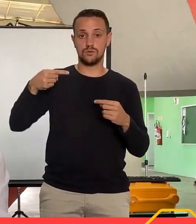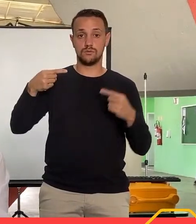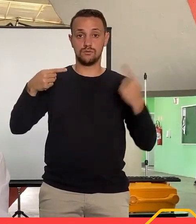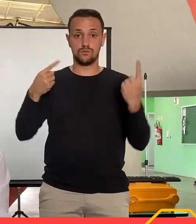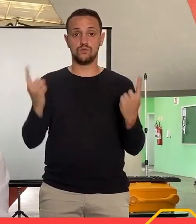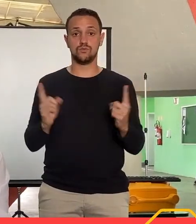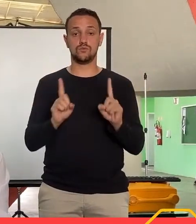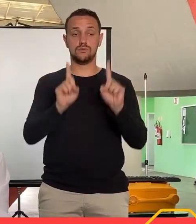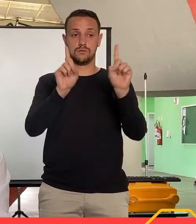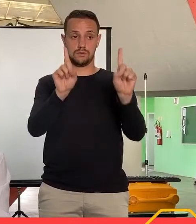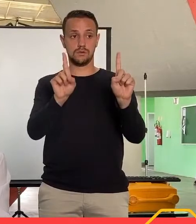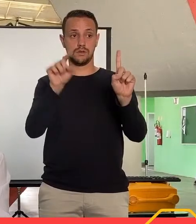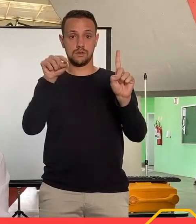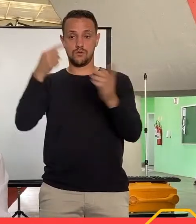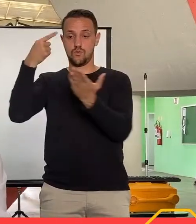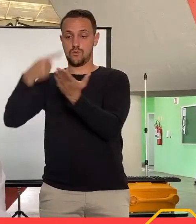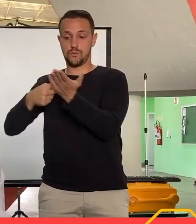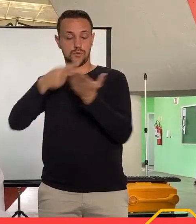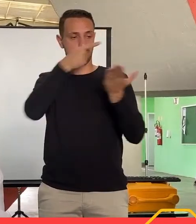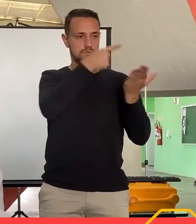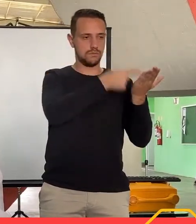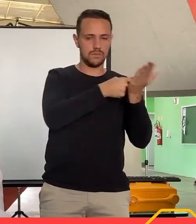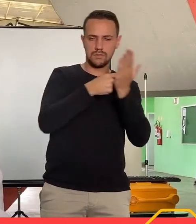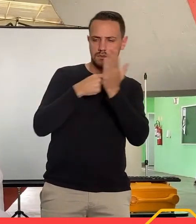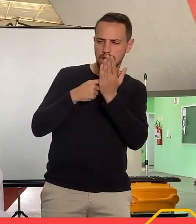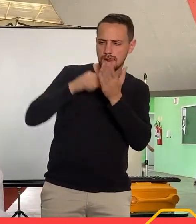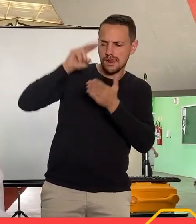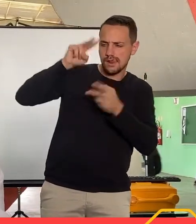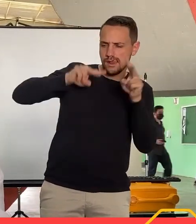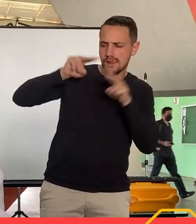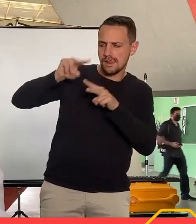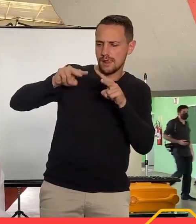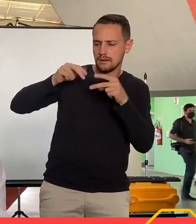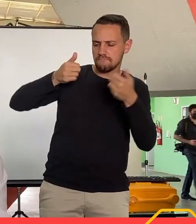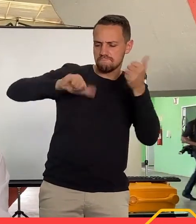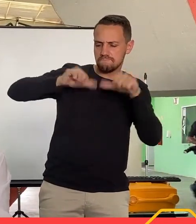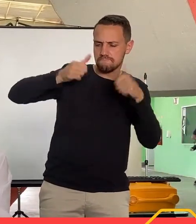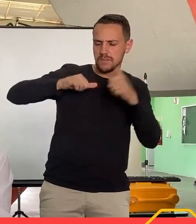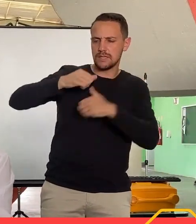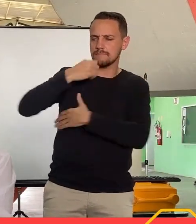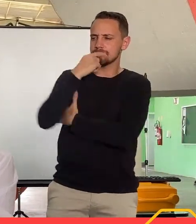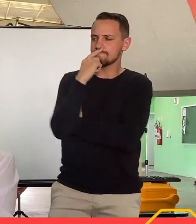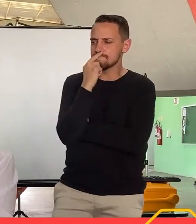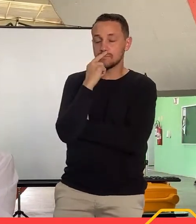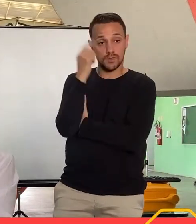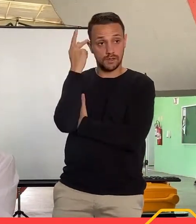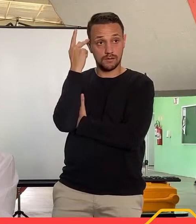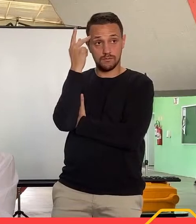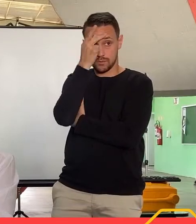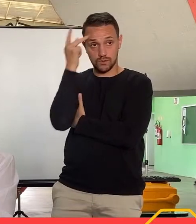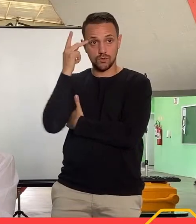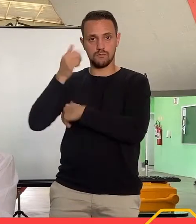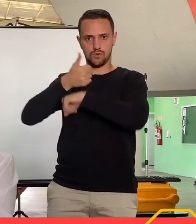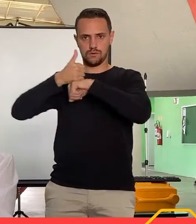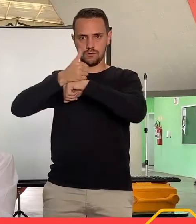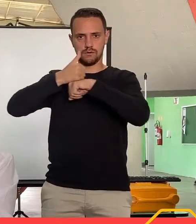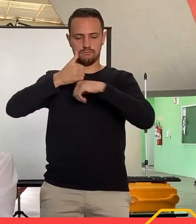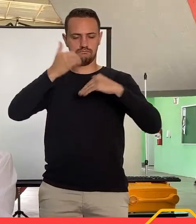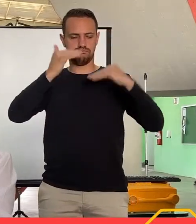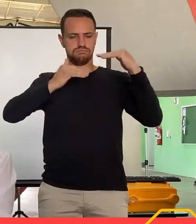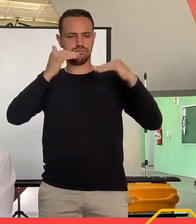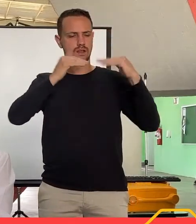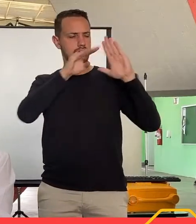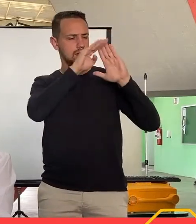entre pares, que são cientistas, que estabelecem métodos para você chegar